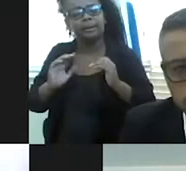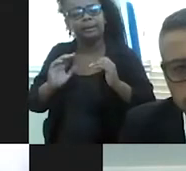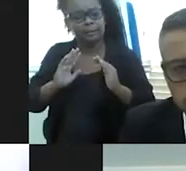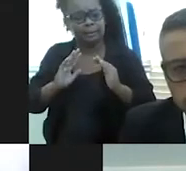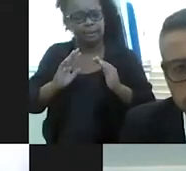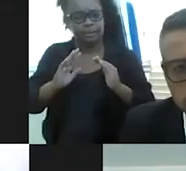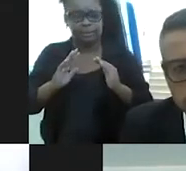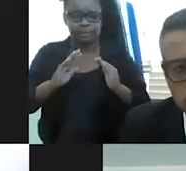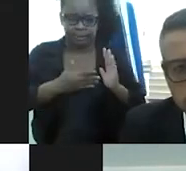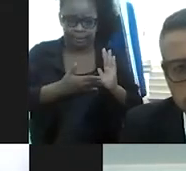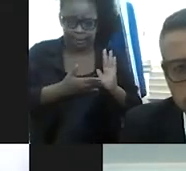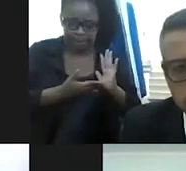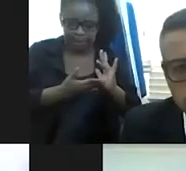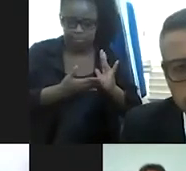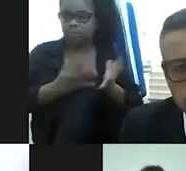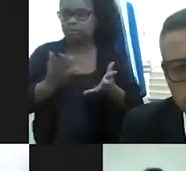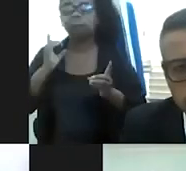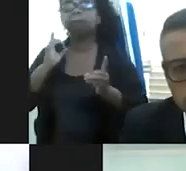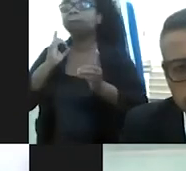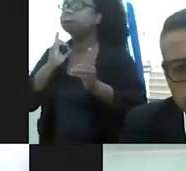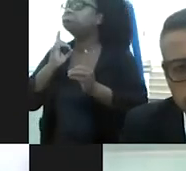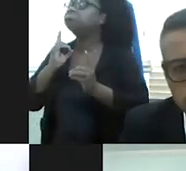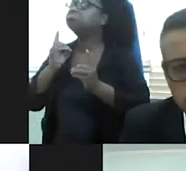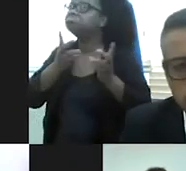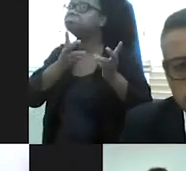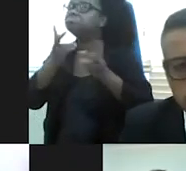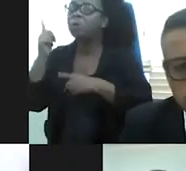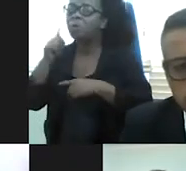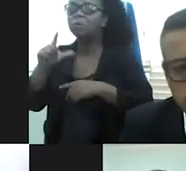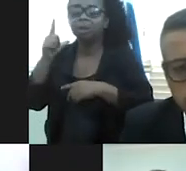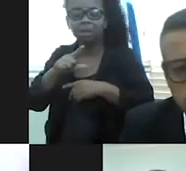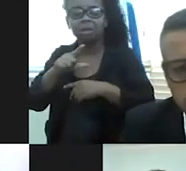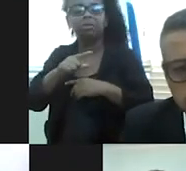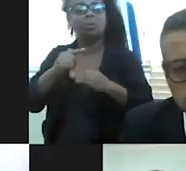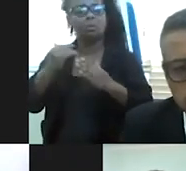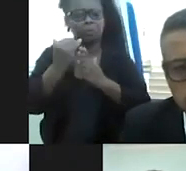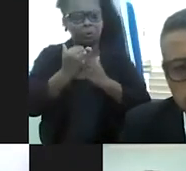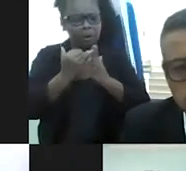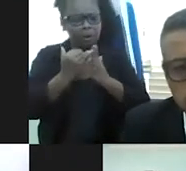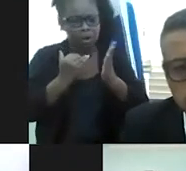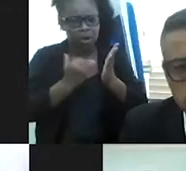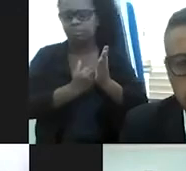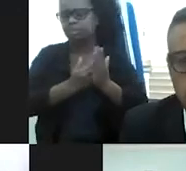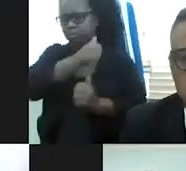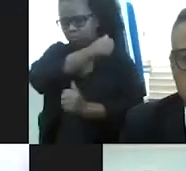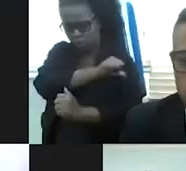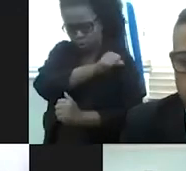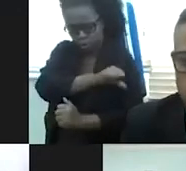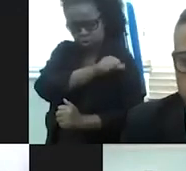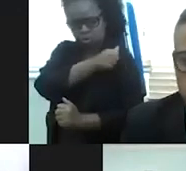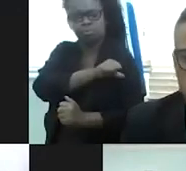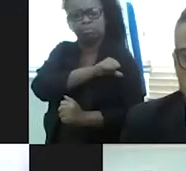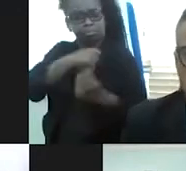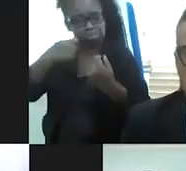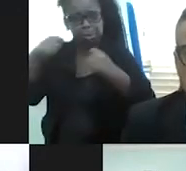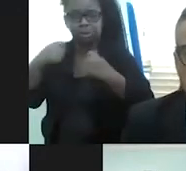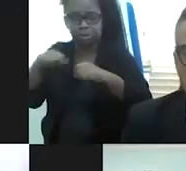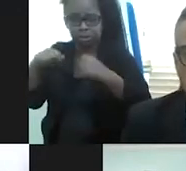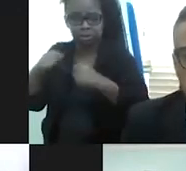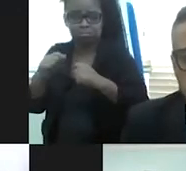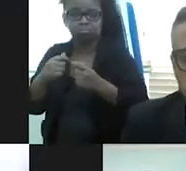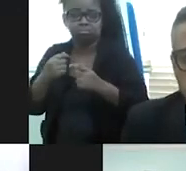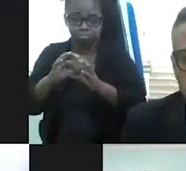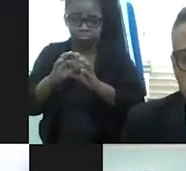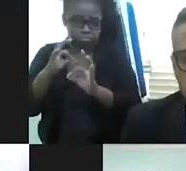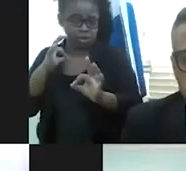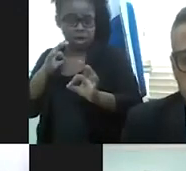encontro justamente do nosso protocolo no Rio de Janeiro, no Brasil, e a Câmara, mais uma vez,